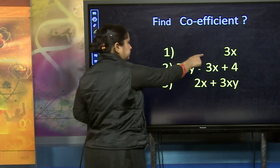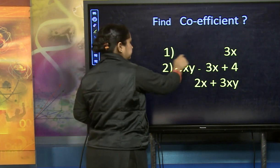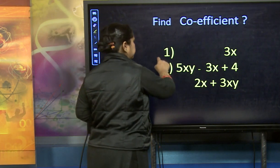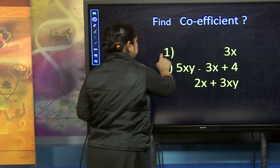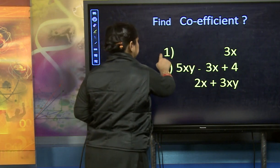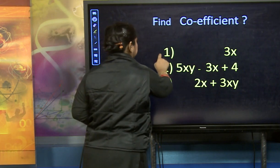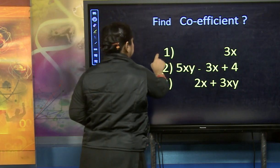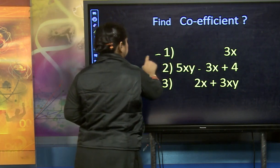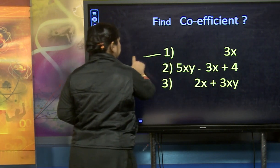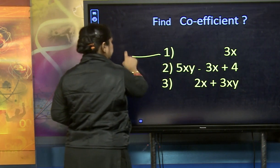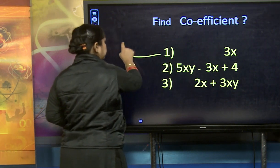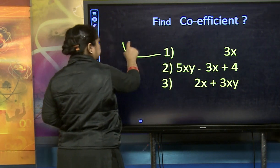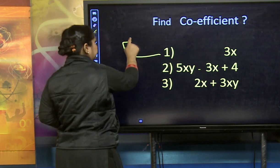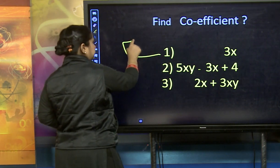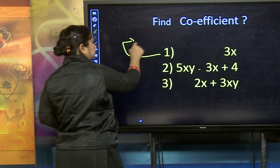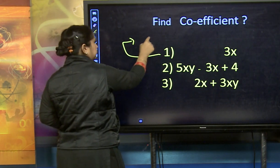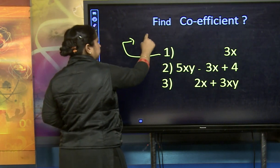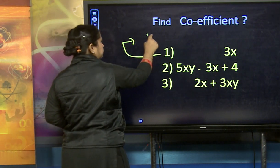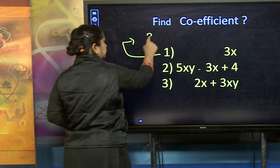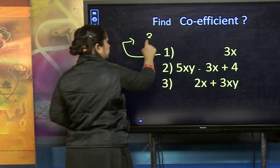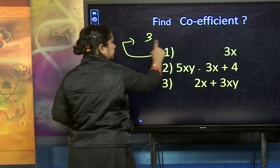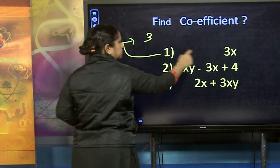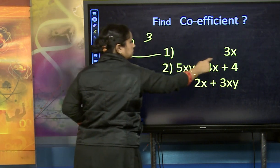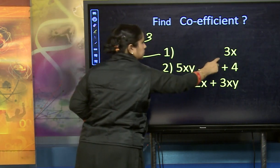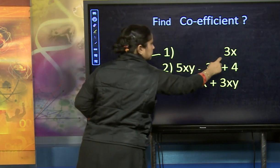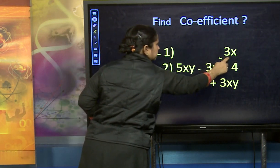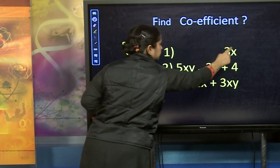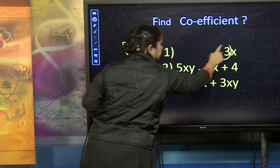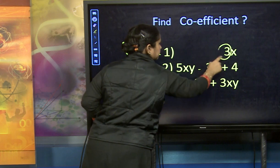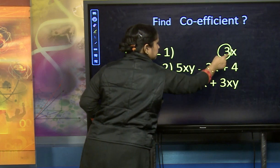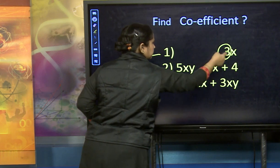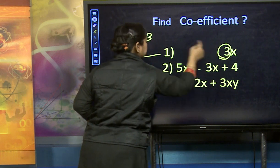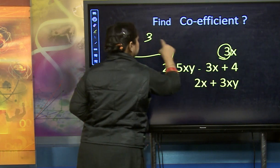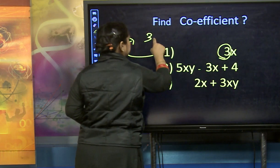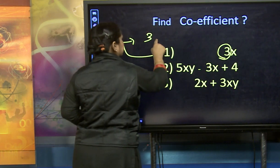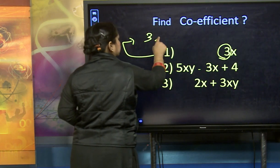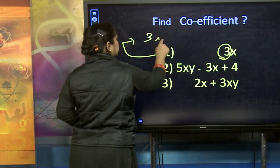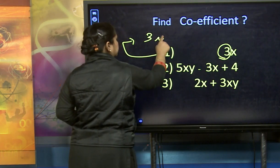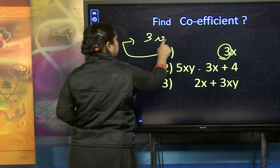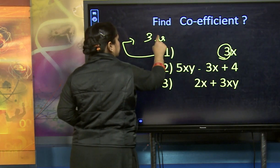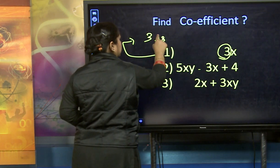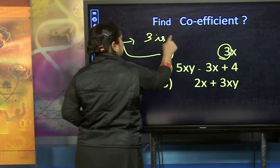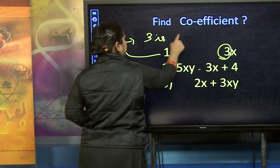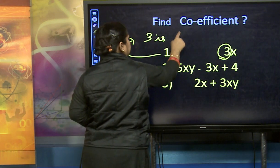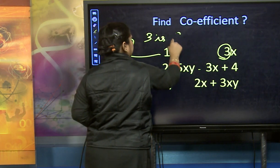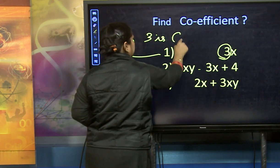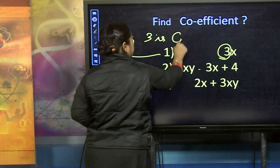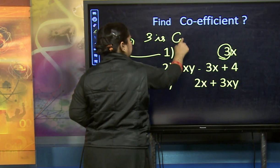अगर करके देखें तो को फैशन हो गया इसका 3 हैं स्विस डिफिशिएंट